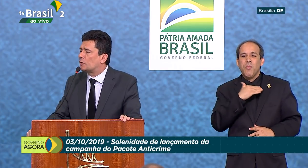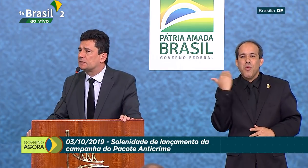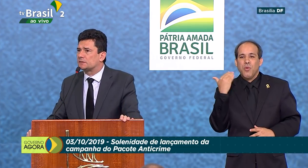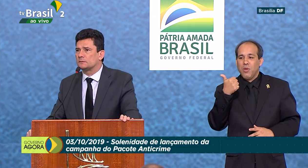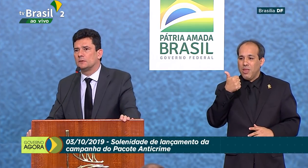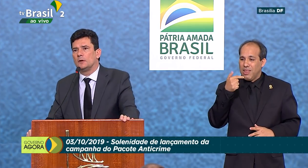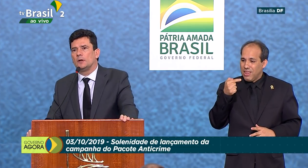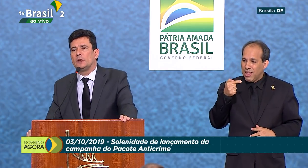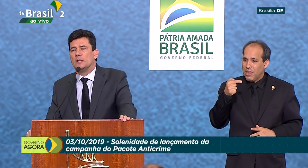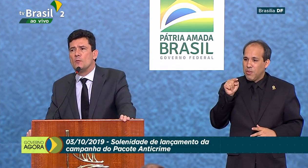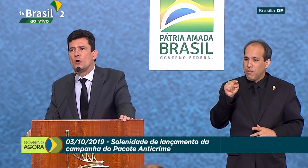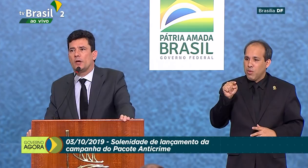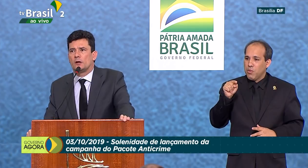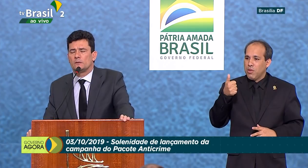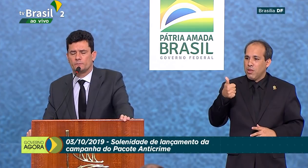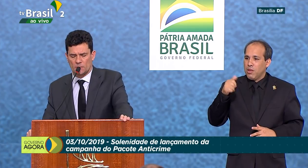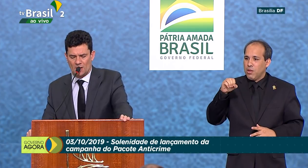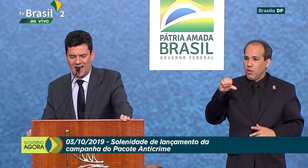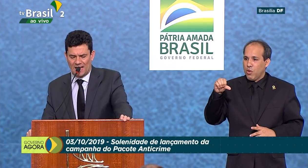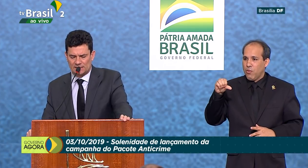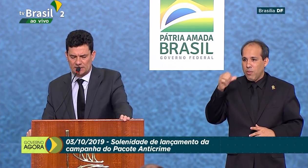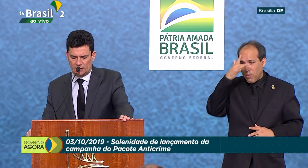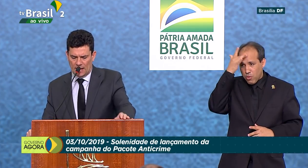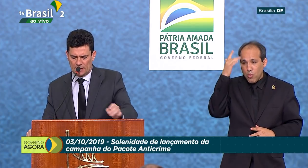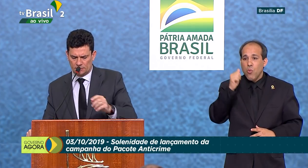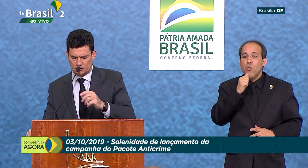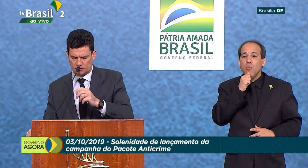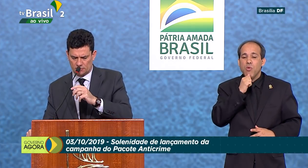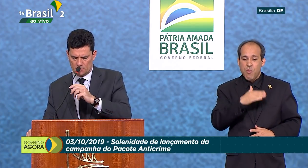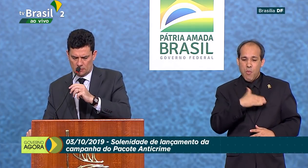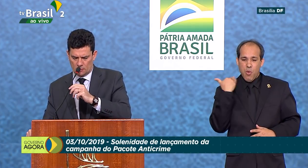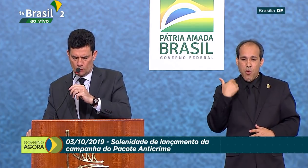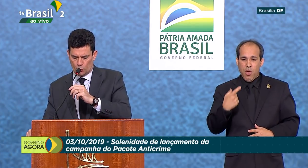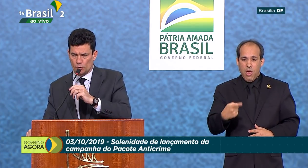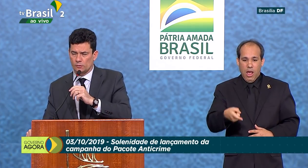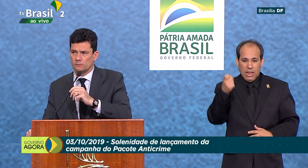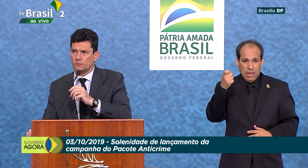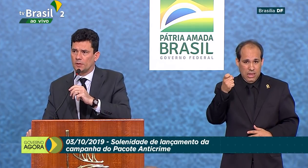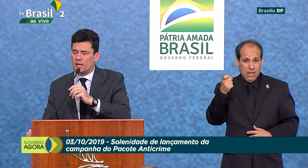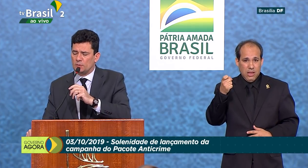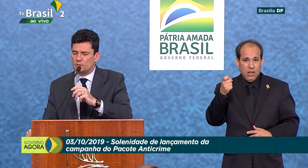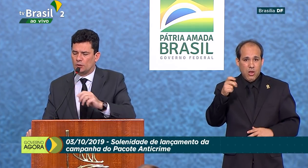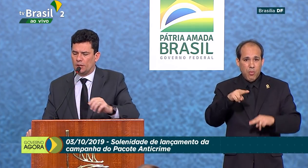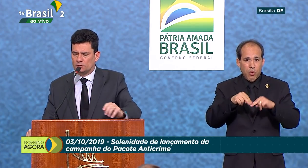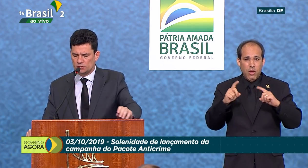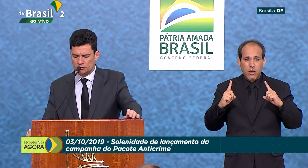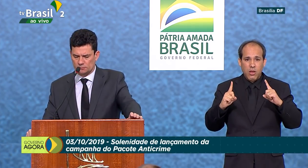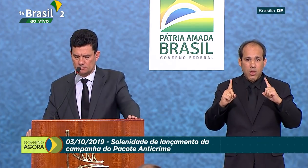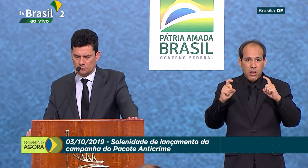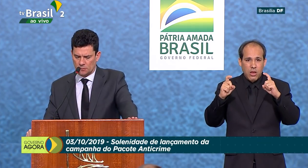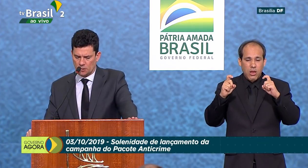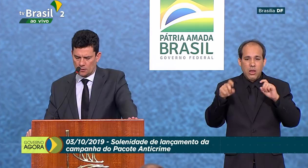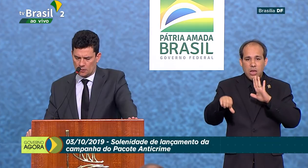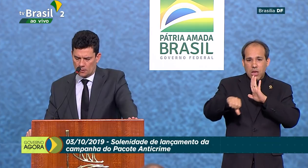7.109 pessoas que não morreram assassinados por crimes